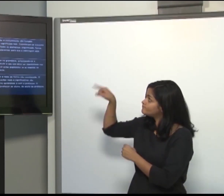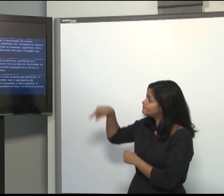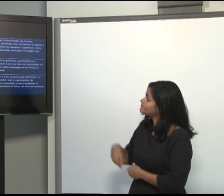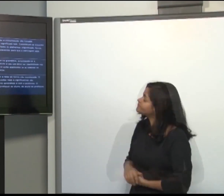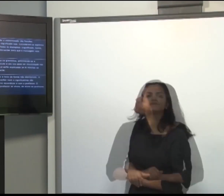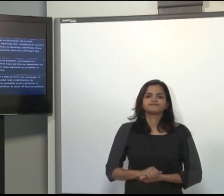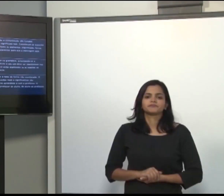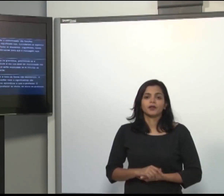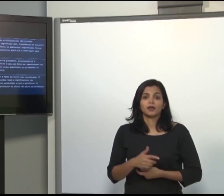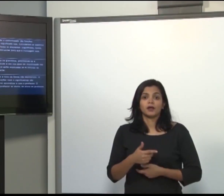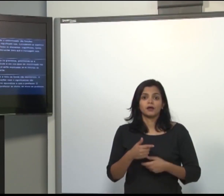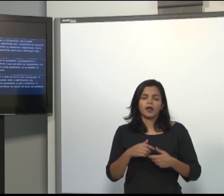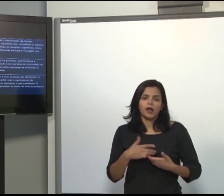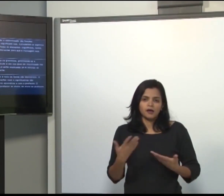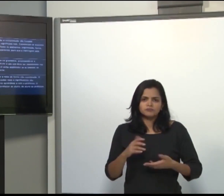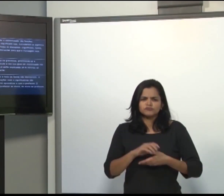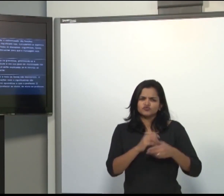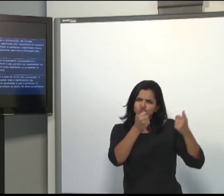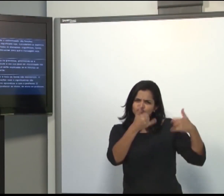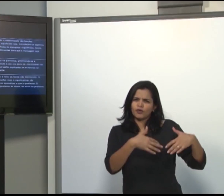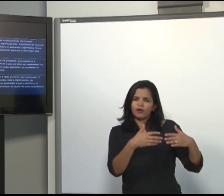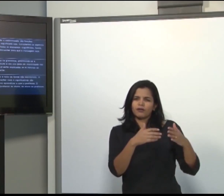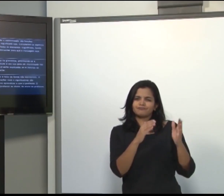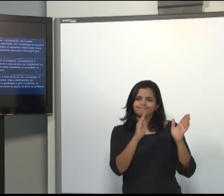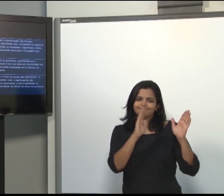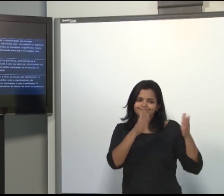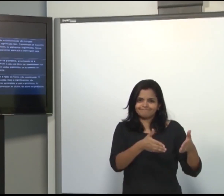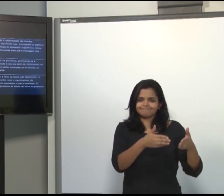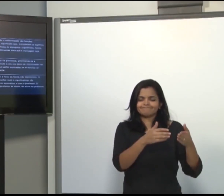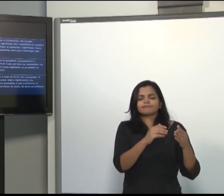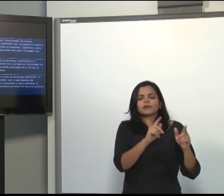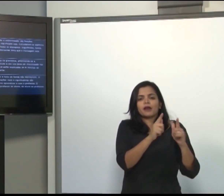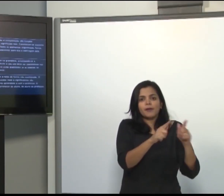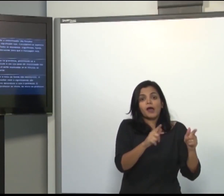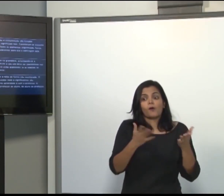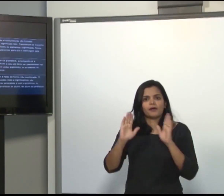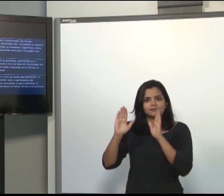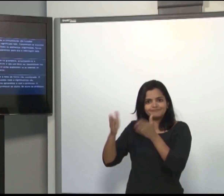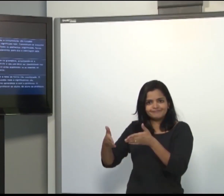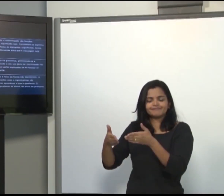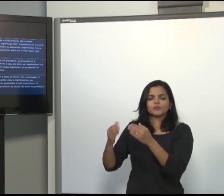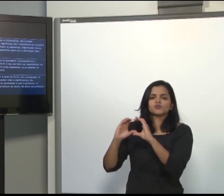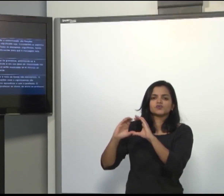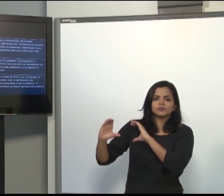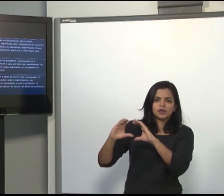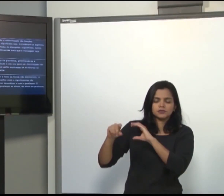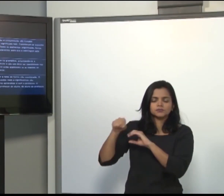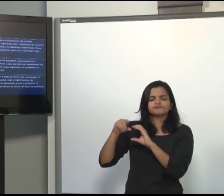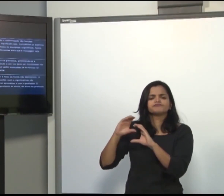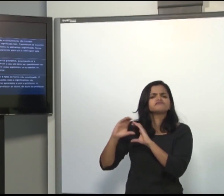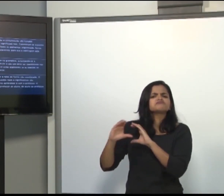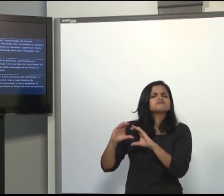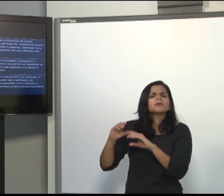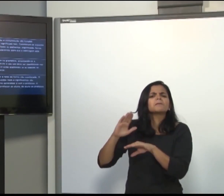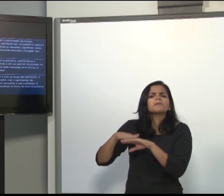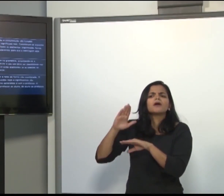A abordagem comunicativa. Já falamos sobre a gramatical, agora a